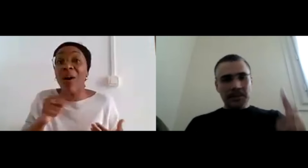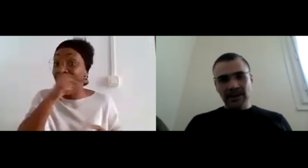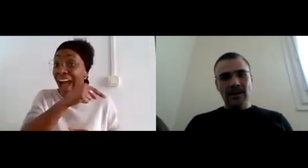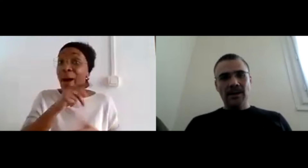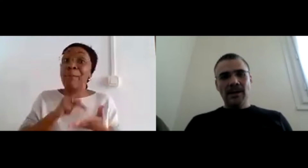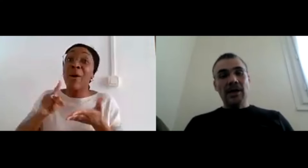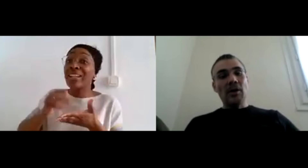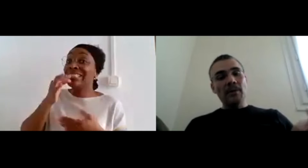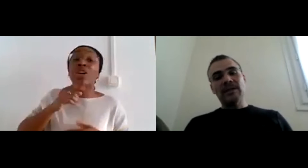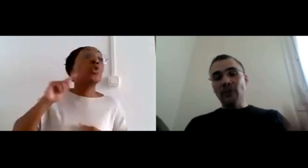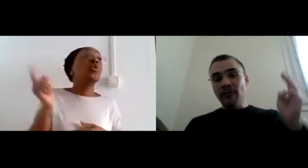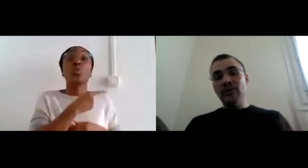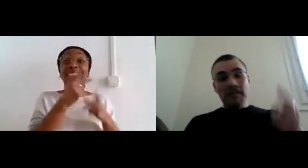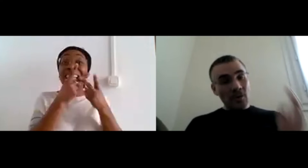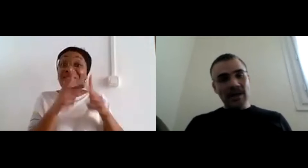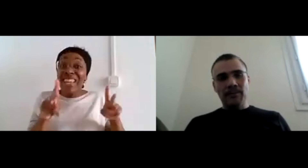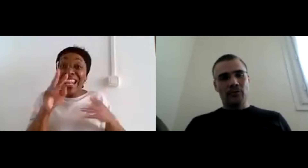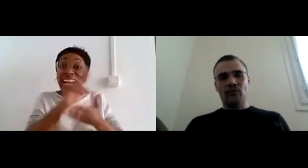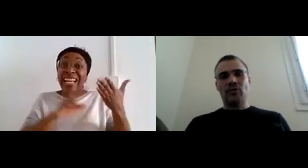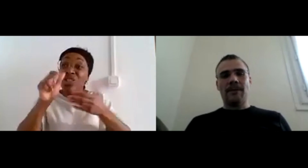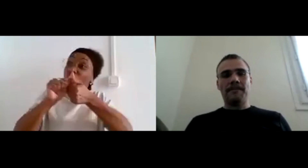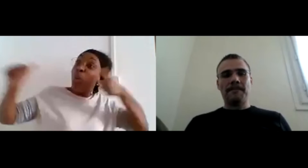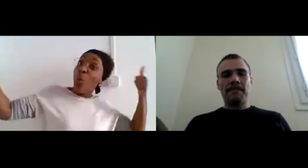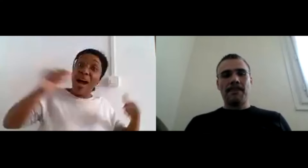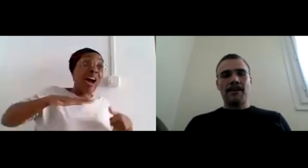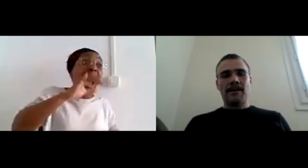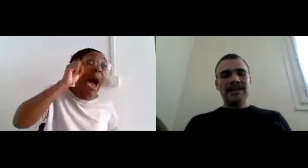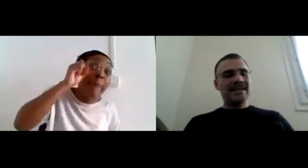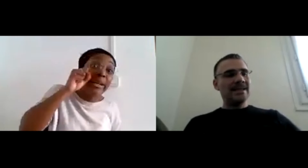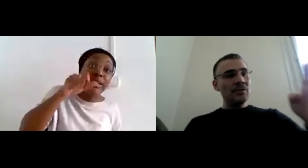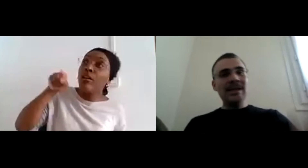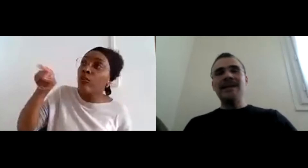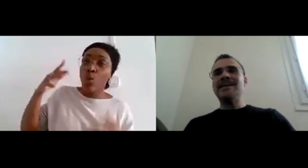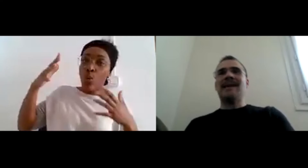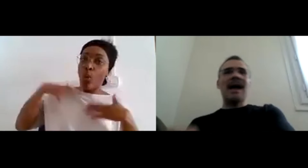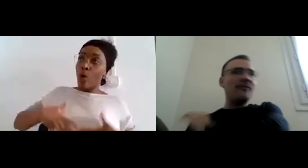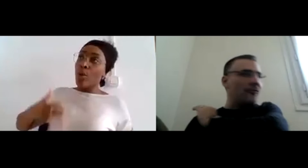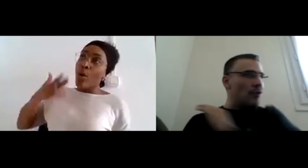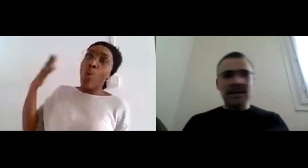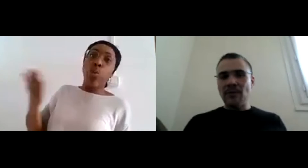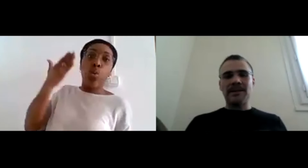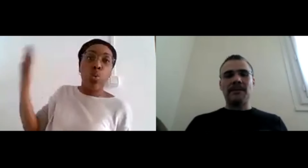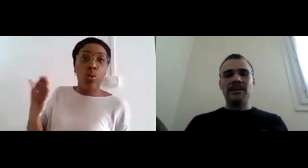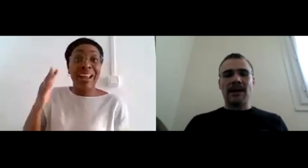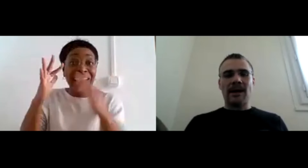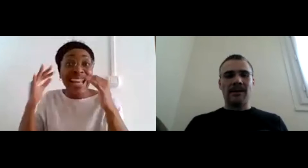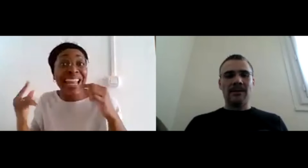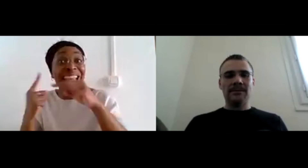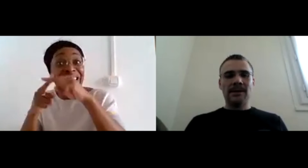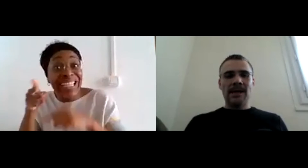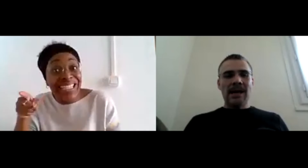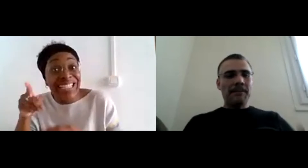votre piété, et comment vous êtes devenus des modèles pour tous, quoi. C'était une église qui influençait le bassin